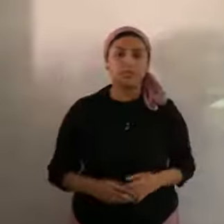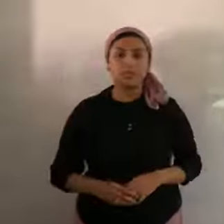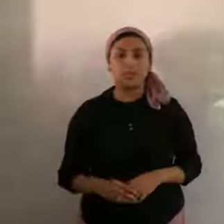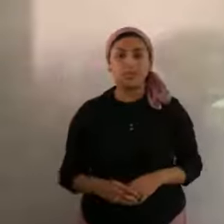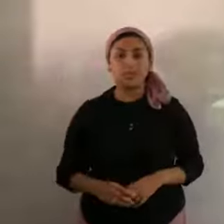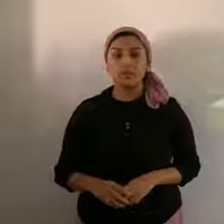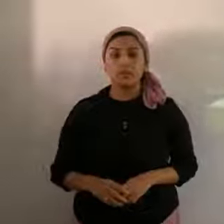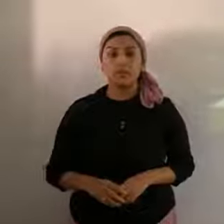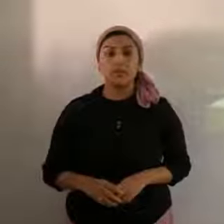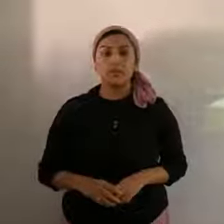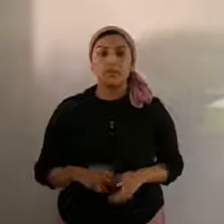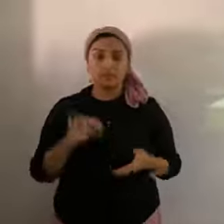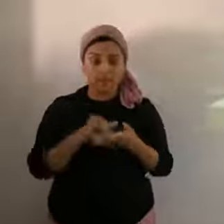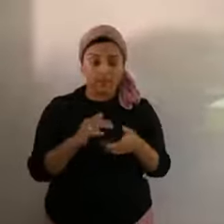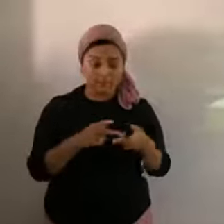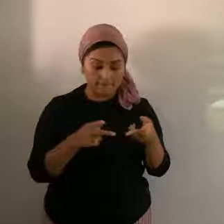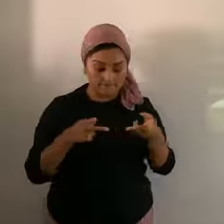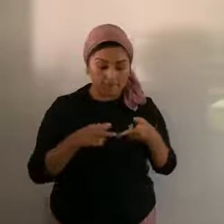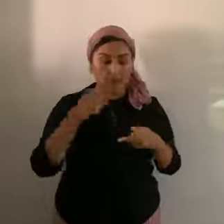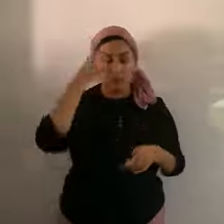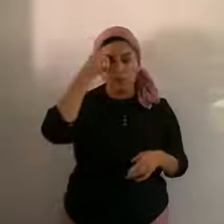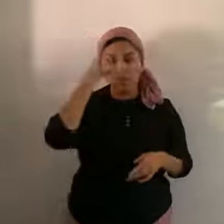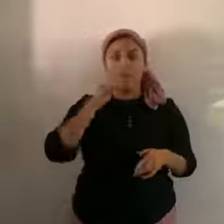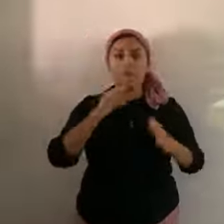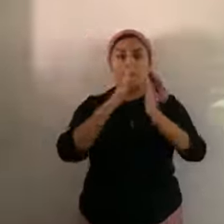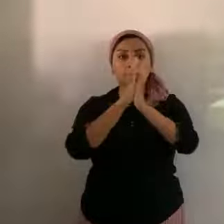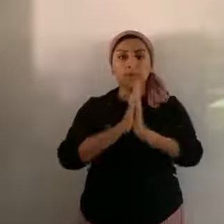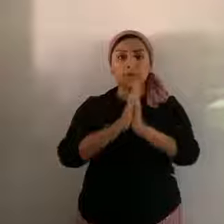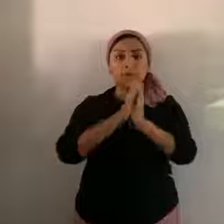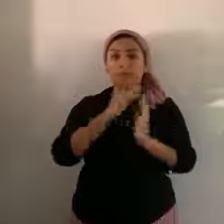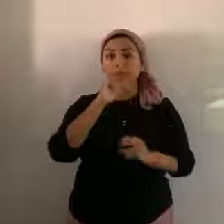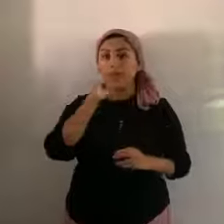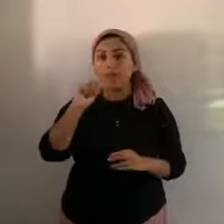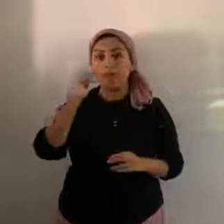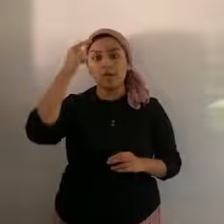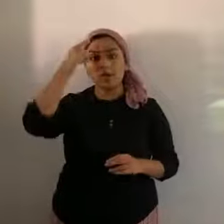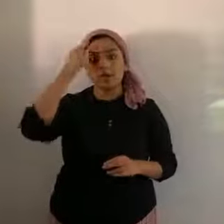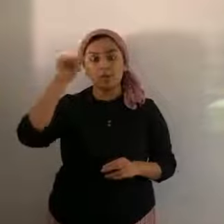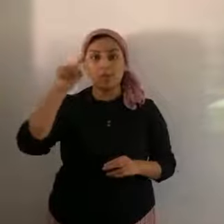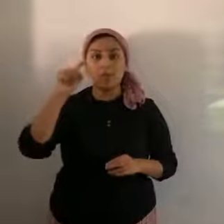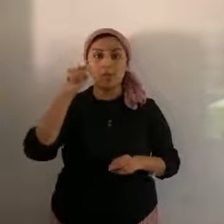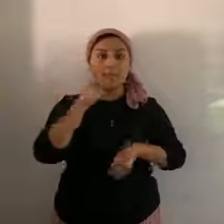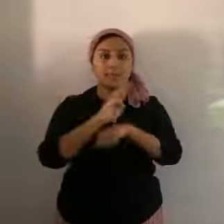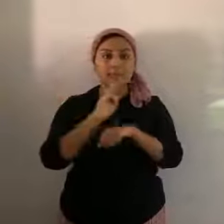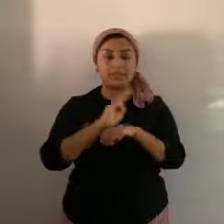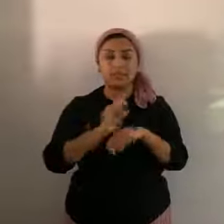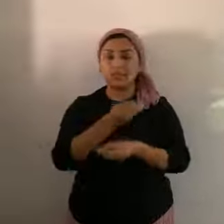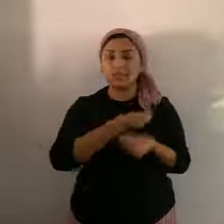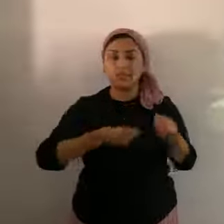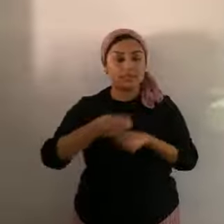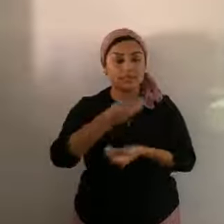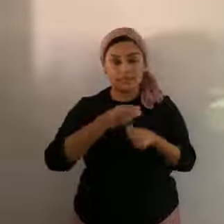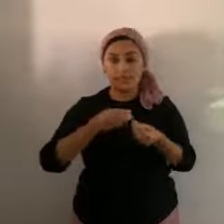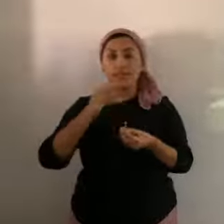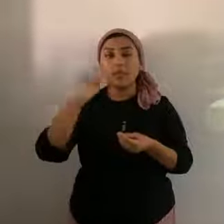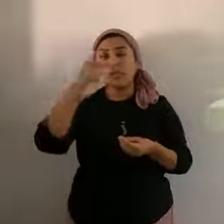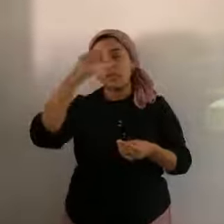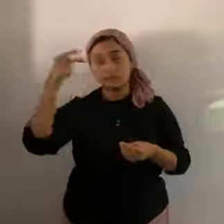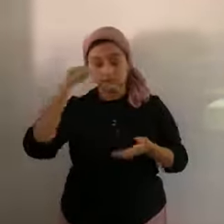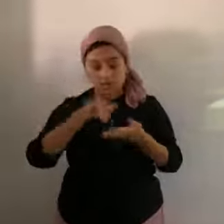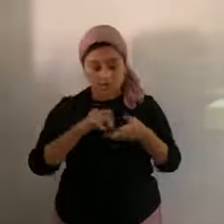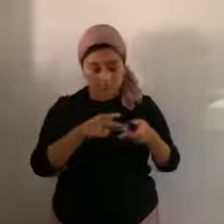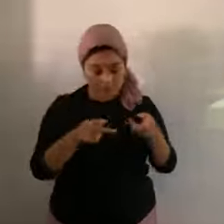Ese espacio era para orar, no para hacer negocios. Uno, dos, ese